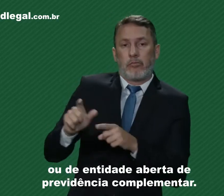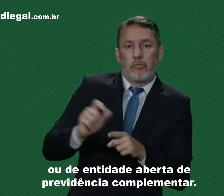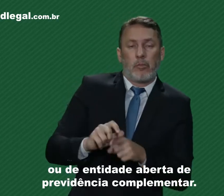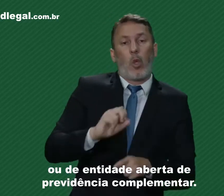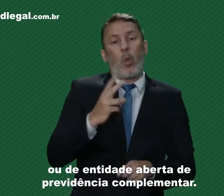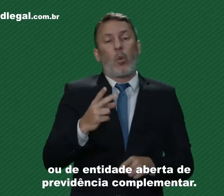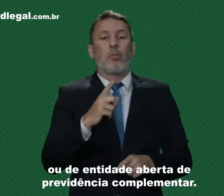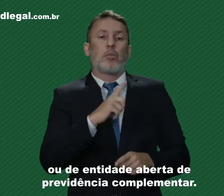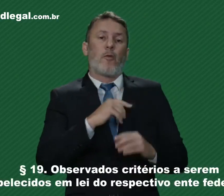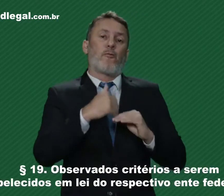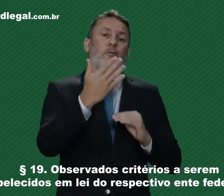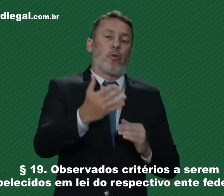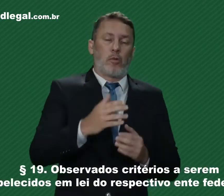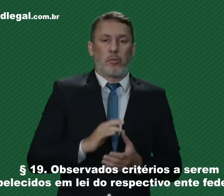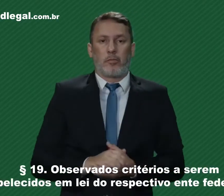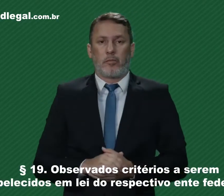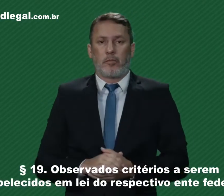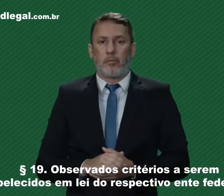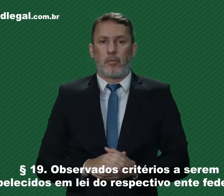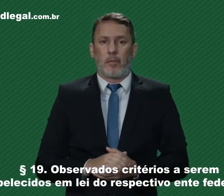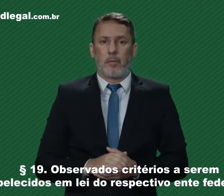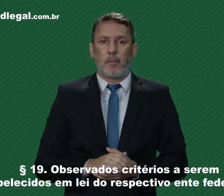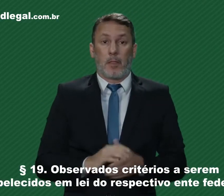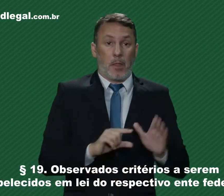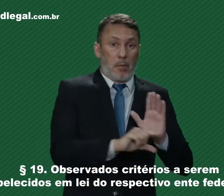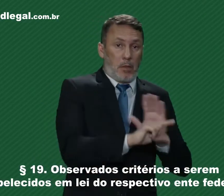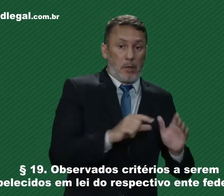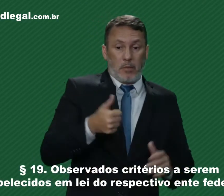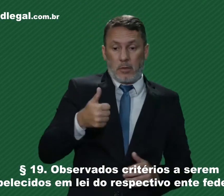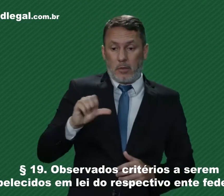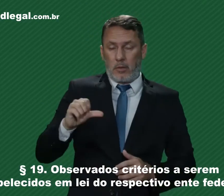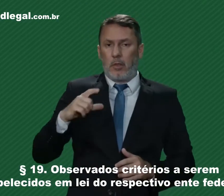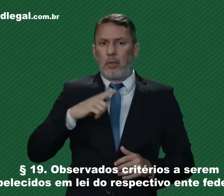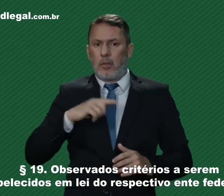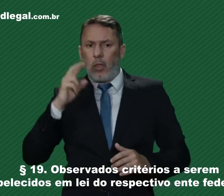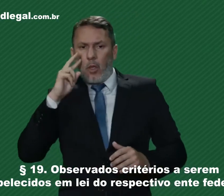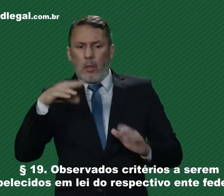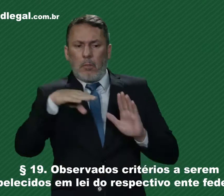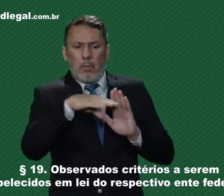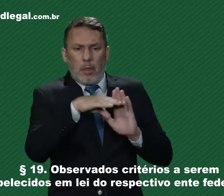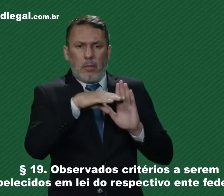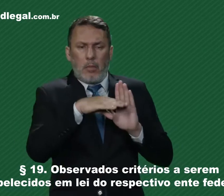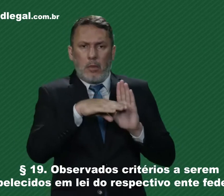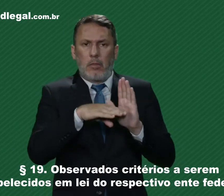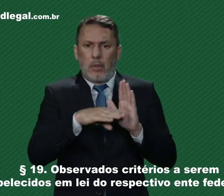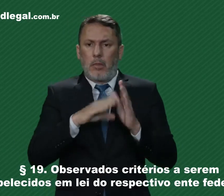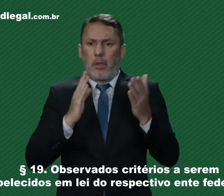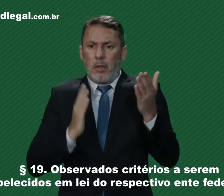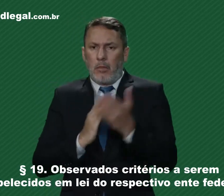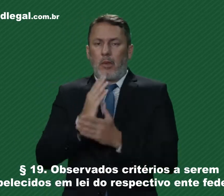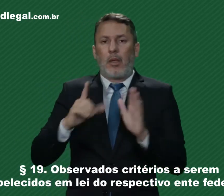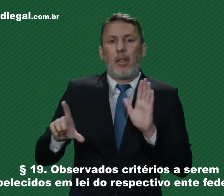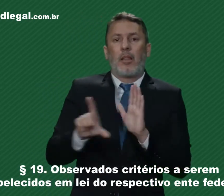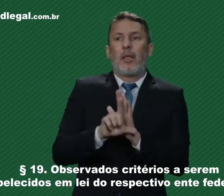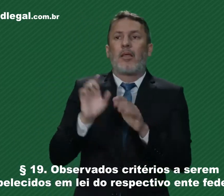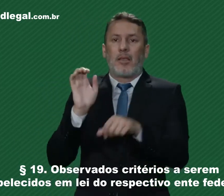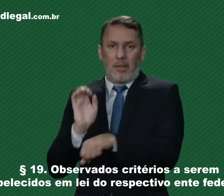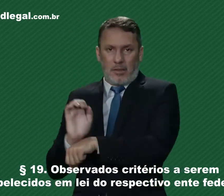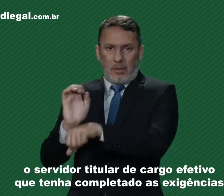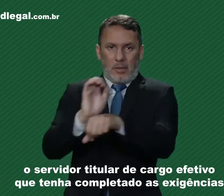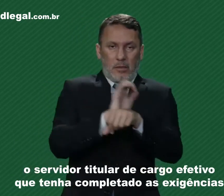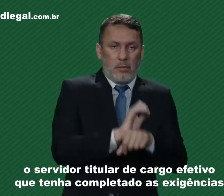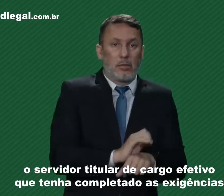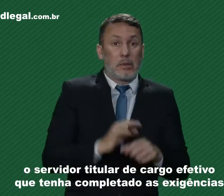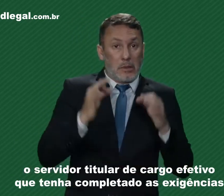de previdência complementar. Parágrafo 19. Observados critérios a serem estabelecidos em lei do respectivo ente